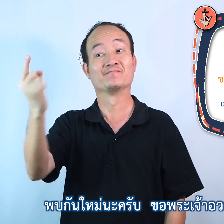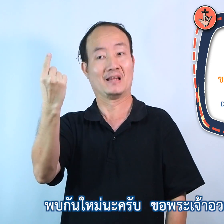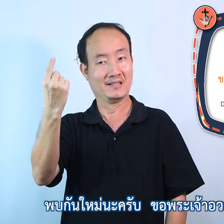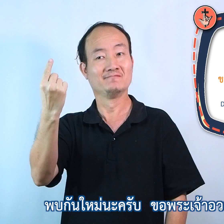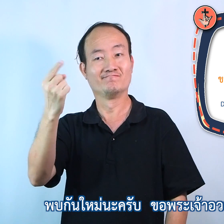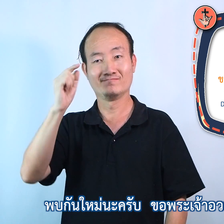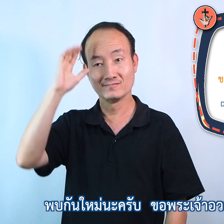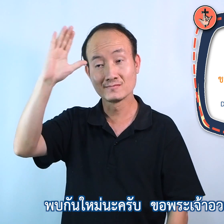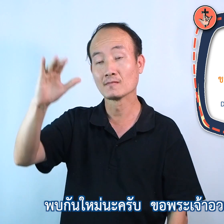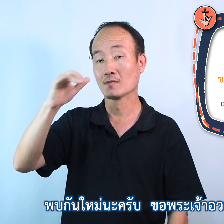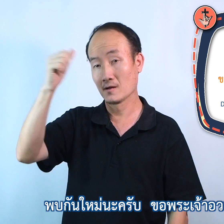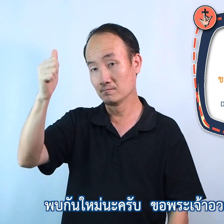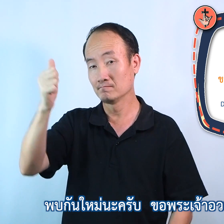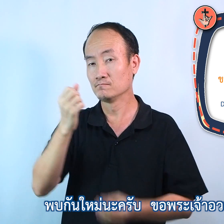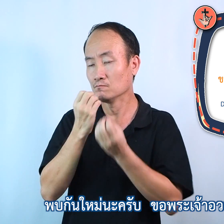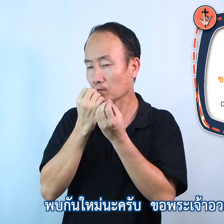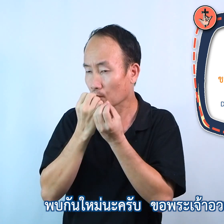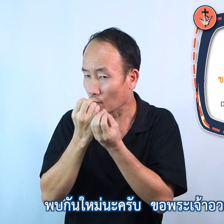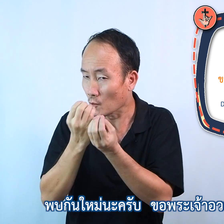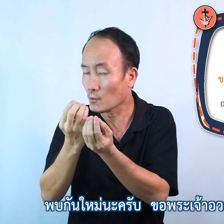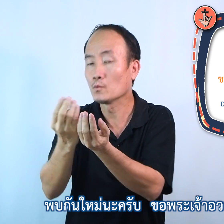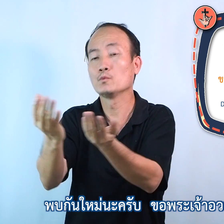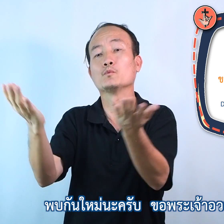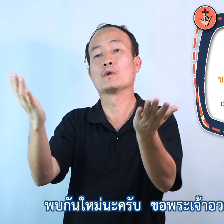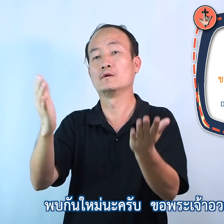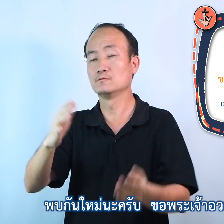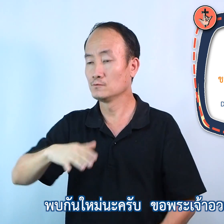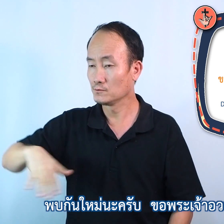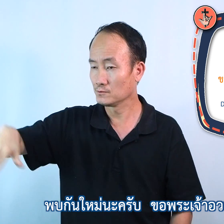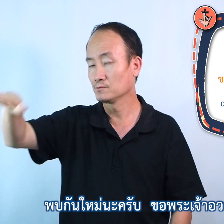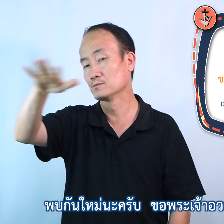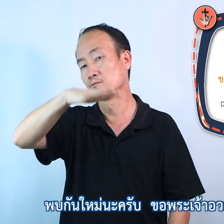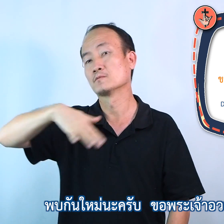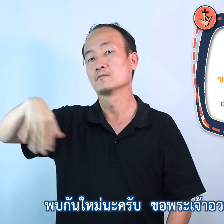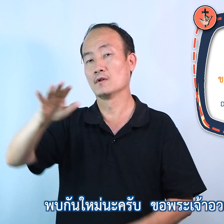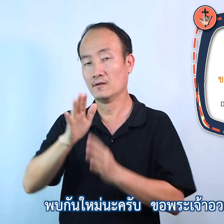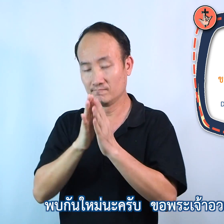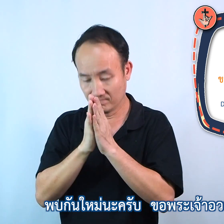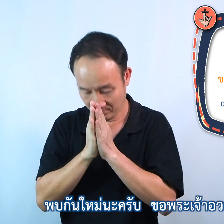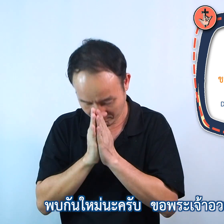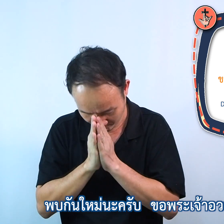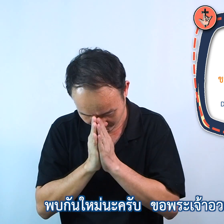ครับขอพระเจ้าอวยพรทุกคนครับสวัสดี